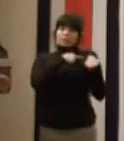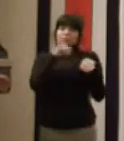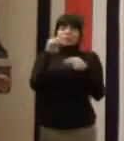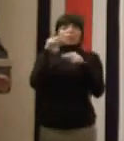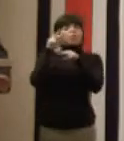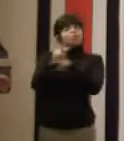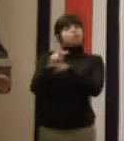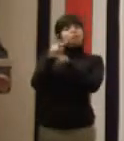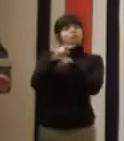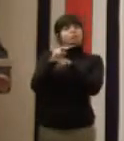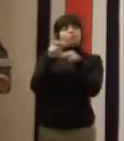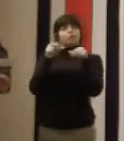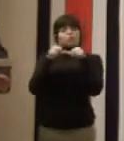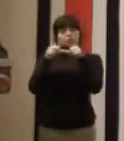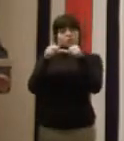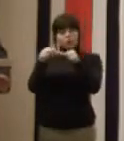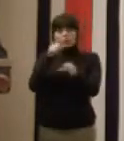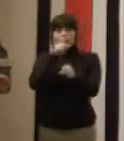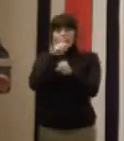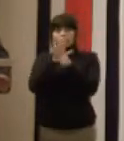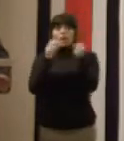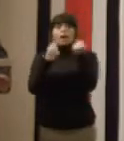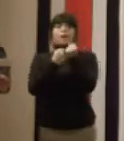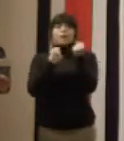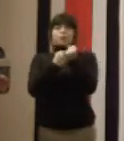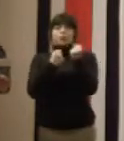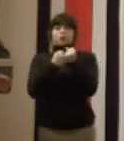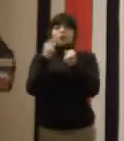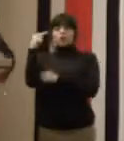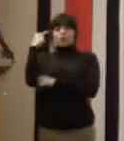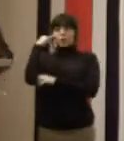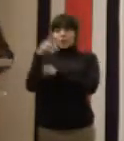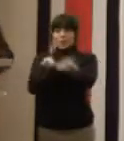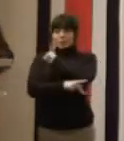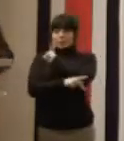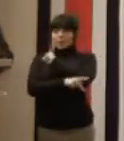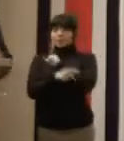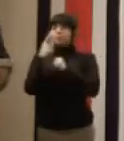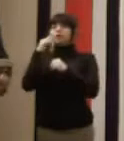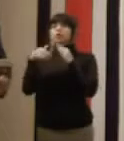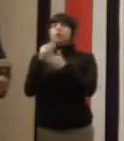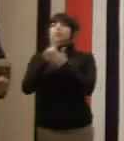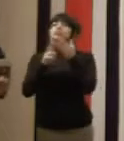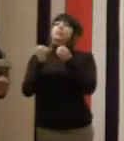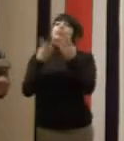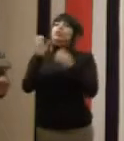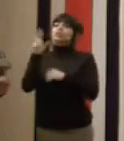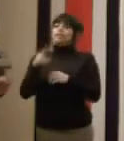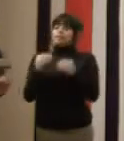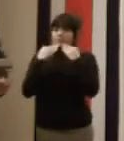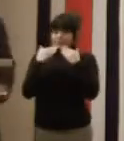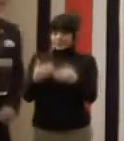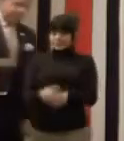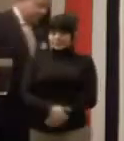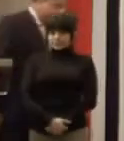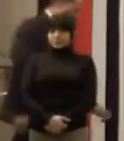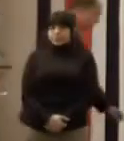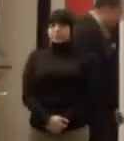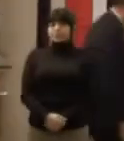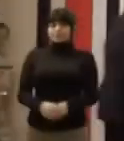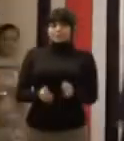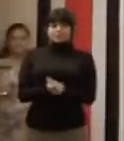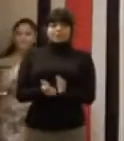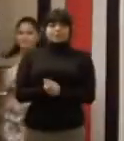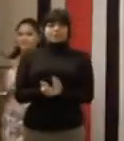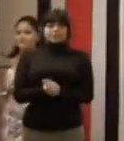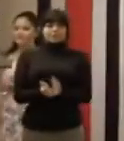velar por el continuado compromiso y apoyo del Gobierno de la Nación a las universidades públicas de Costa Rica. Muchas gracias.